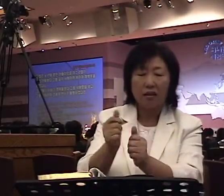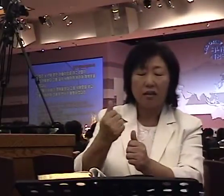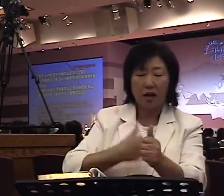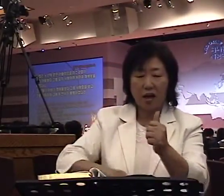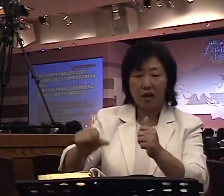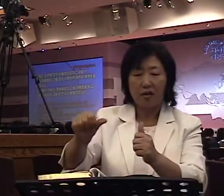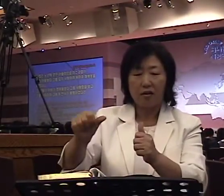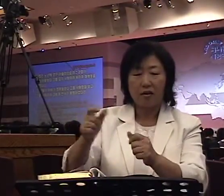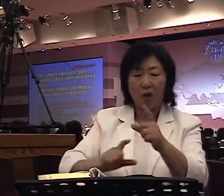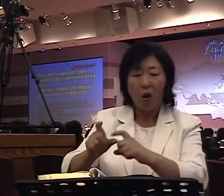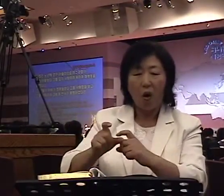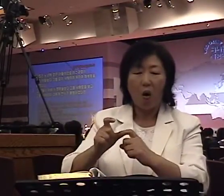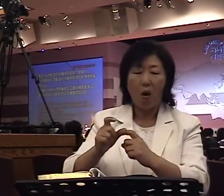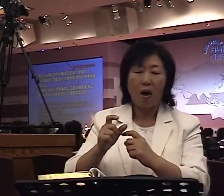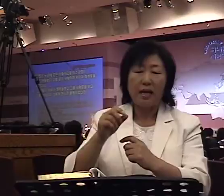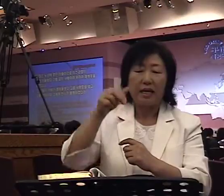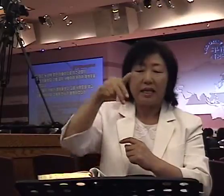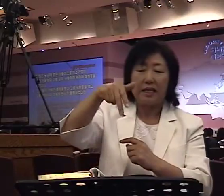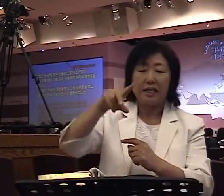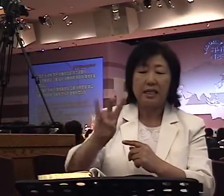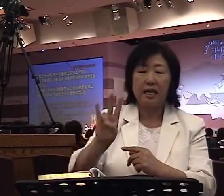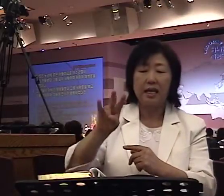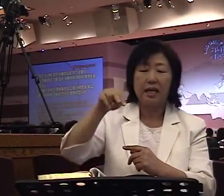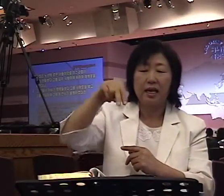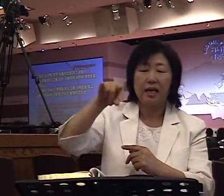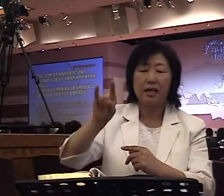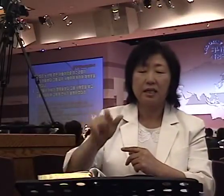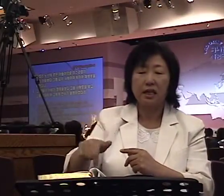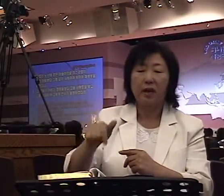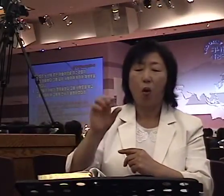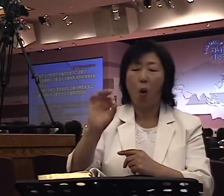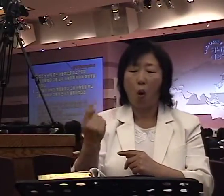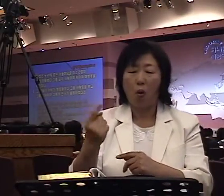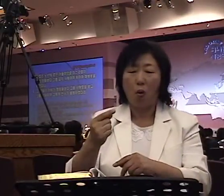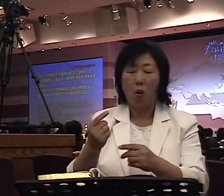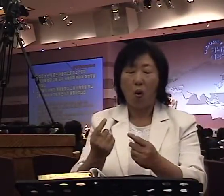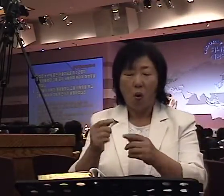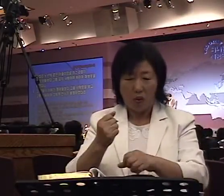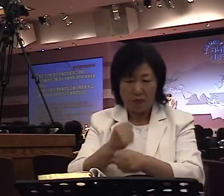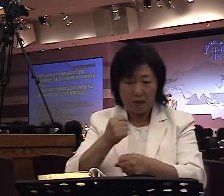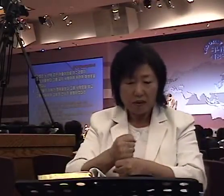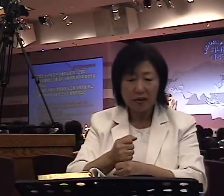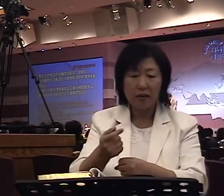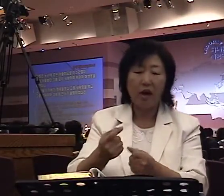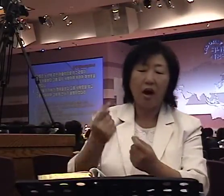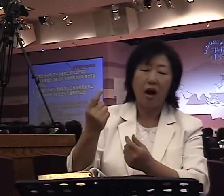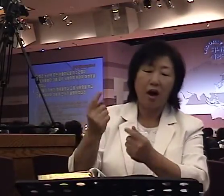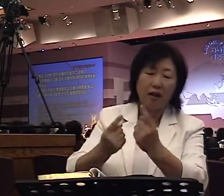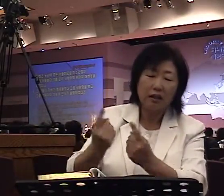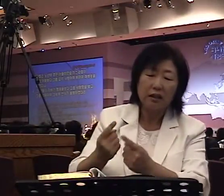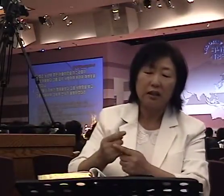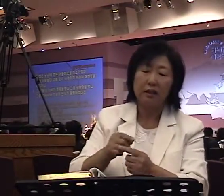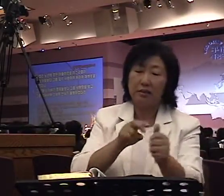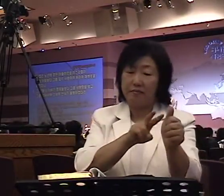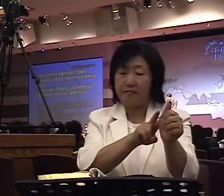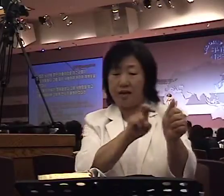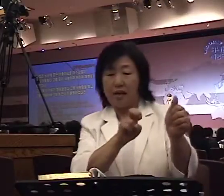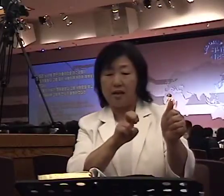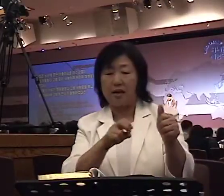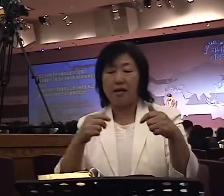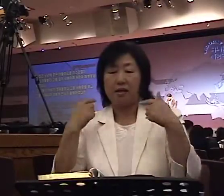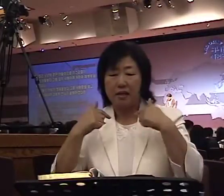채색 옷을 지었더니 그 형들이 아비와 그 형제들보다 그를 사랑하는 걸 보고 그를 미워하여 그에게